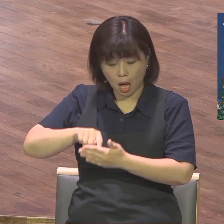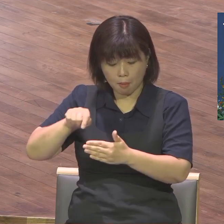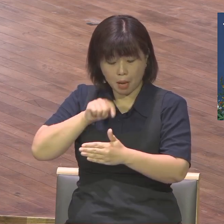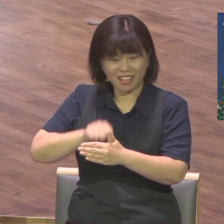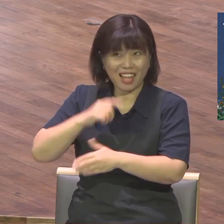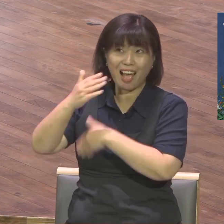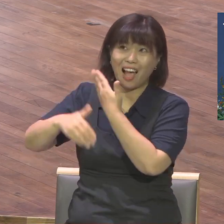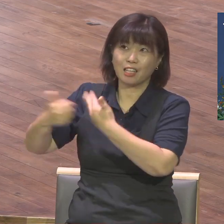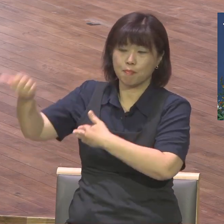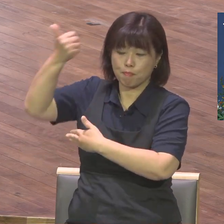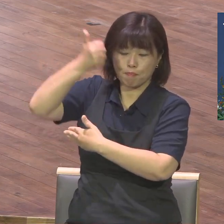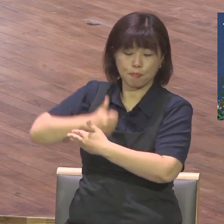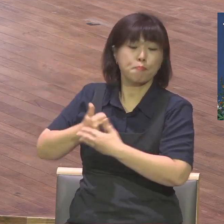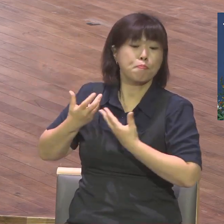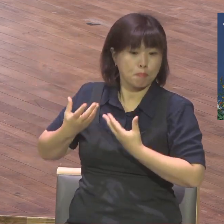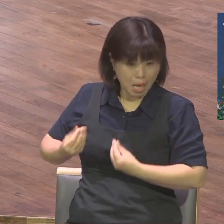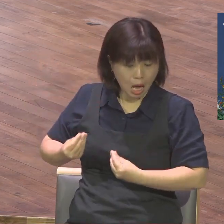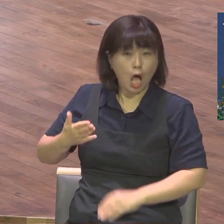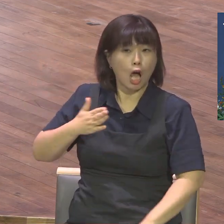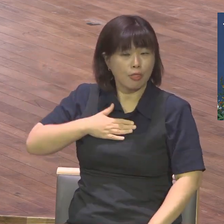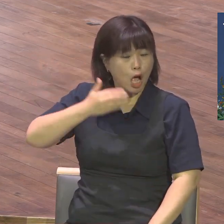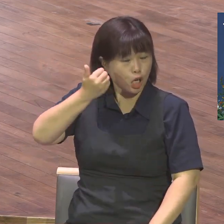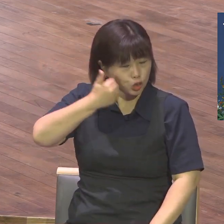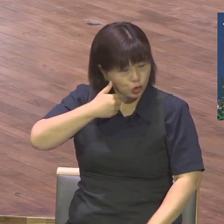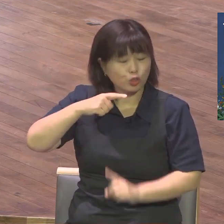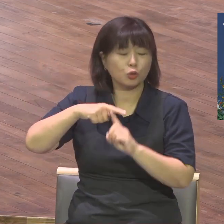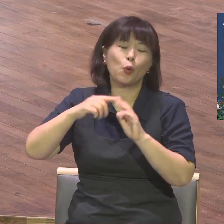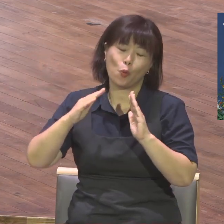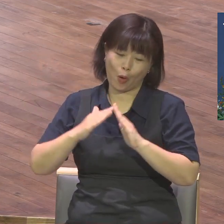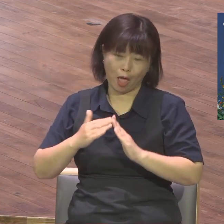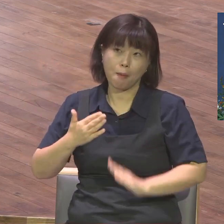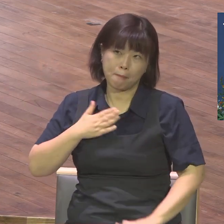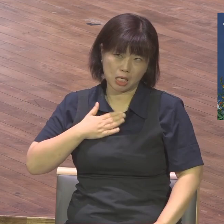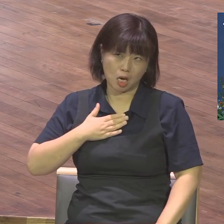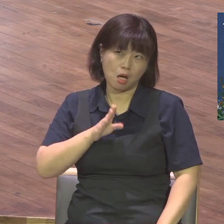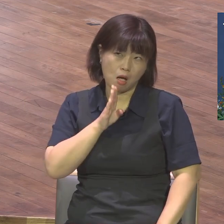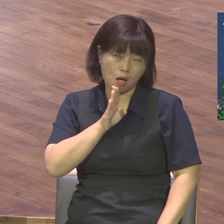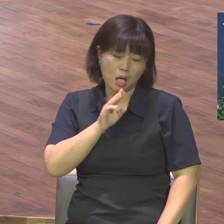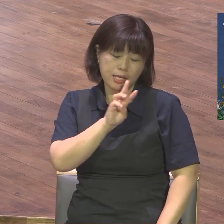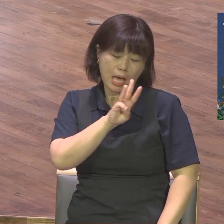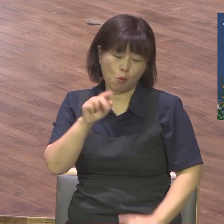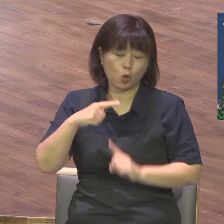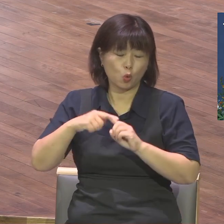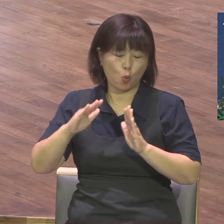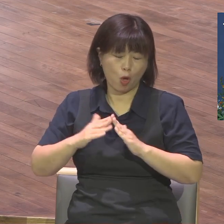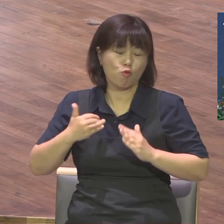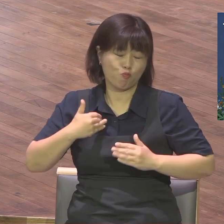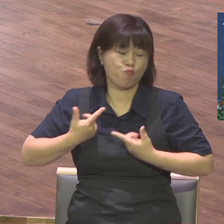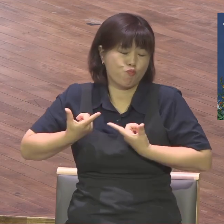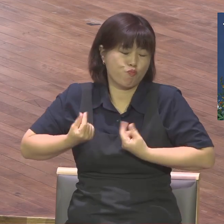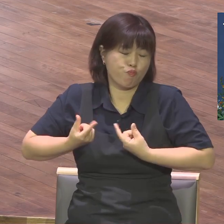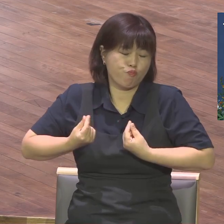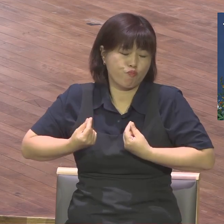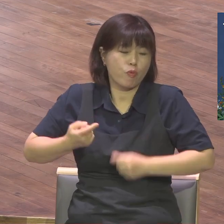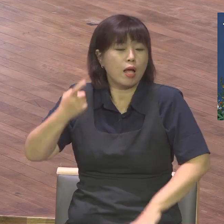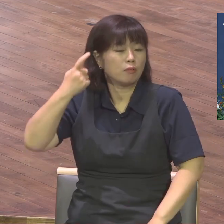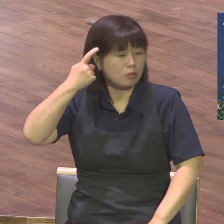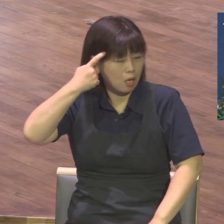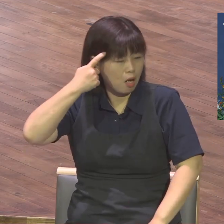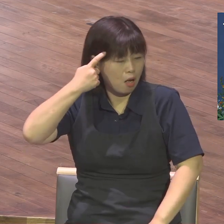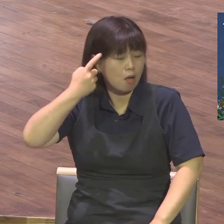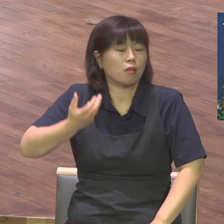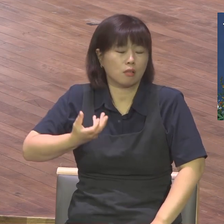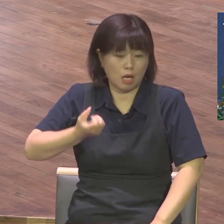내가 예원교회는 공동체고 이 건물이고 내가 교회 내가 성령 임재한 여러분 한 사람 한 사람 다